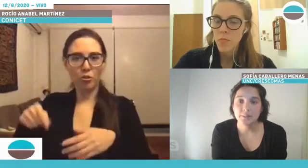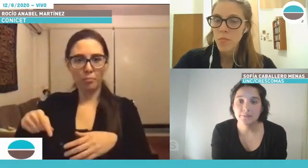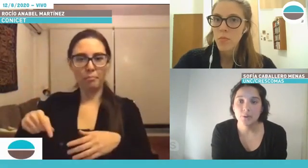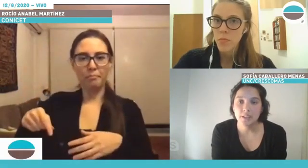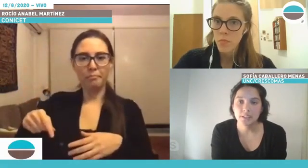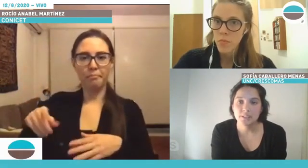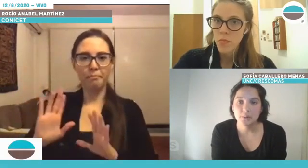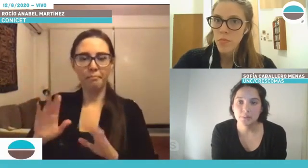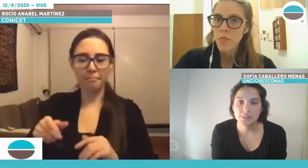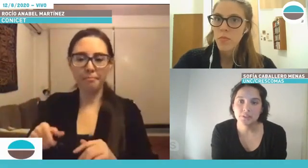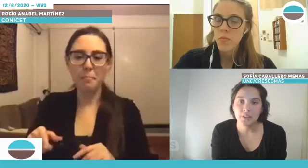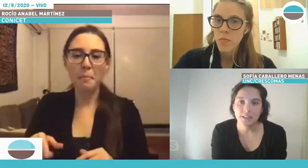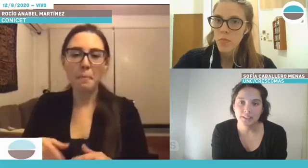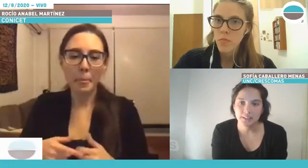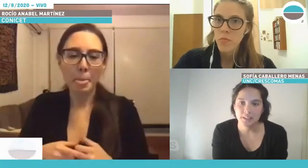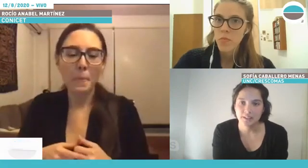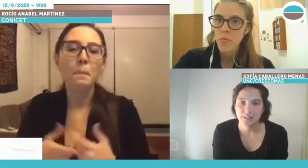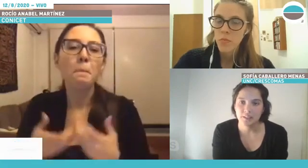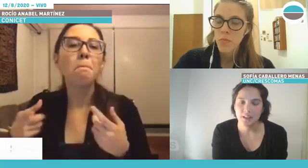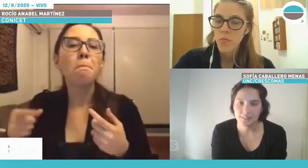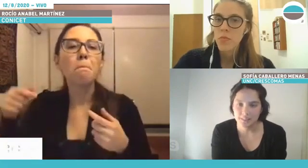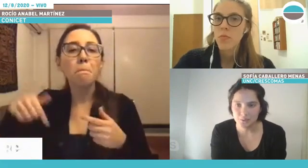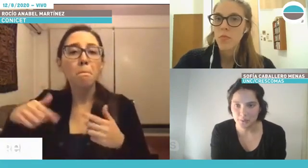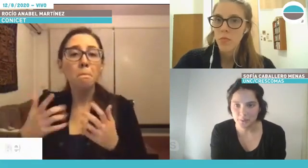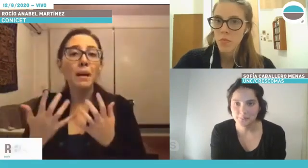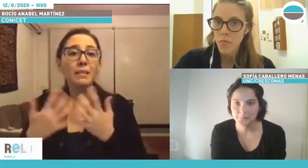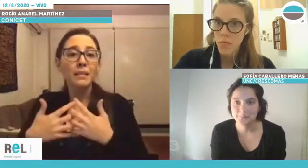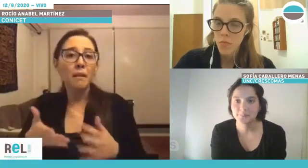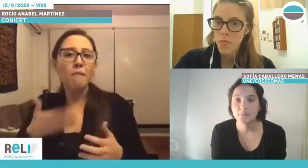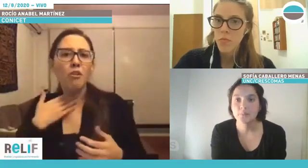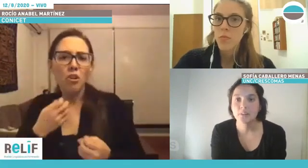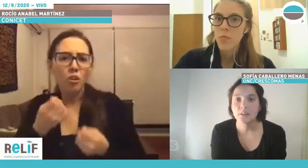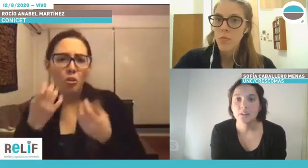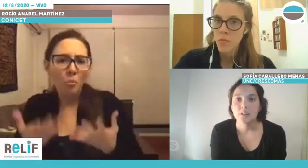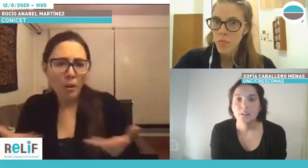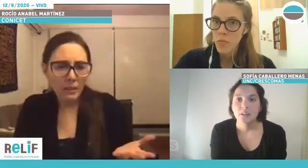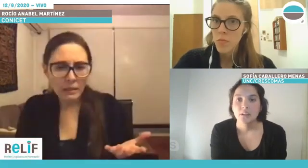Ellas estaban enfocadas en ese momento a este estudio.